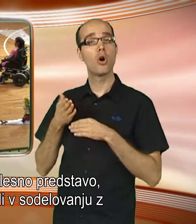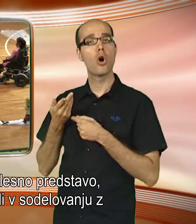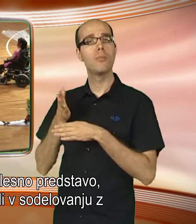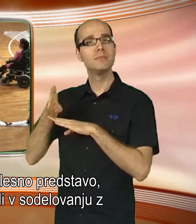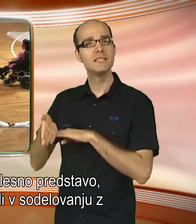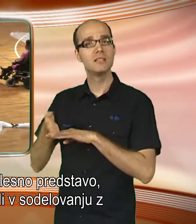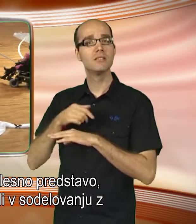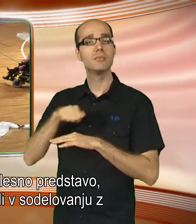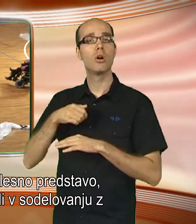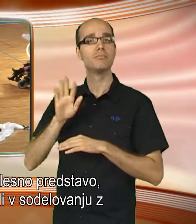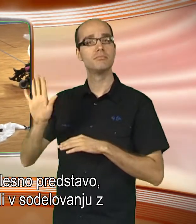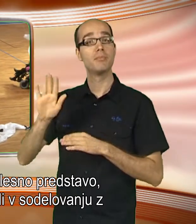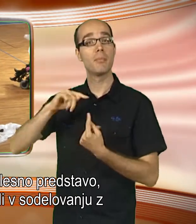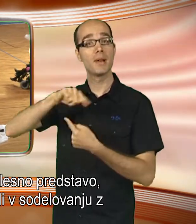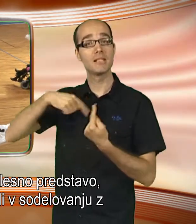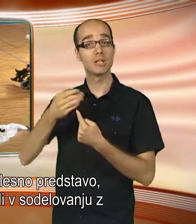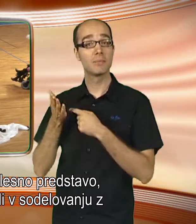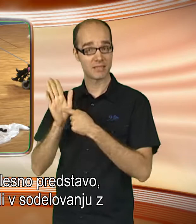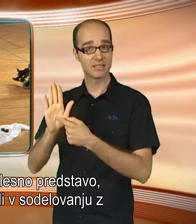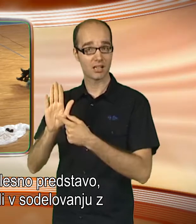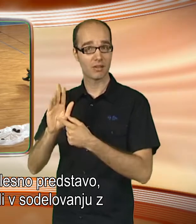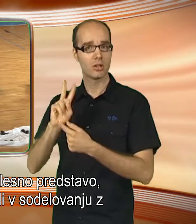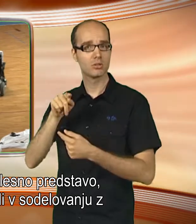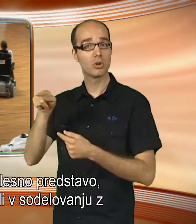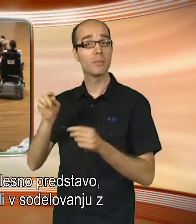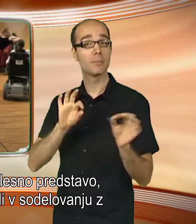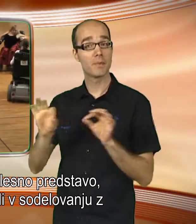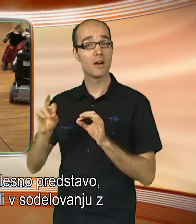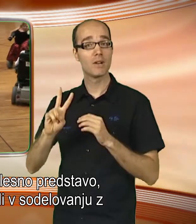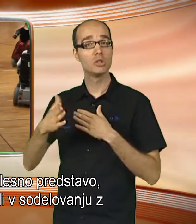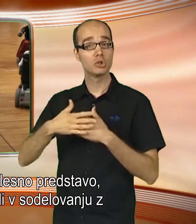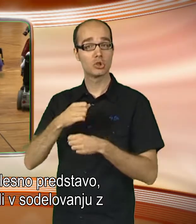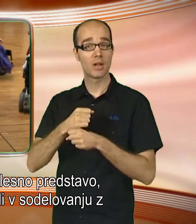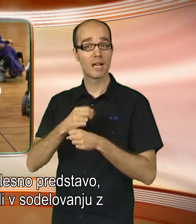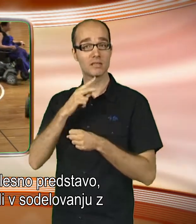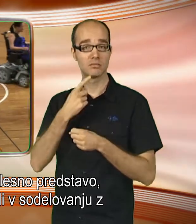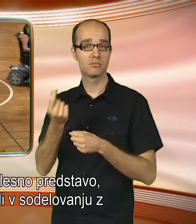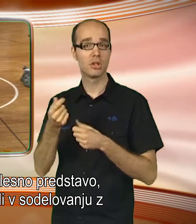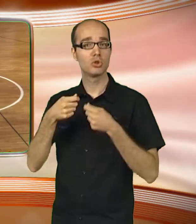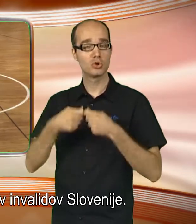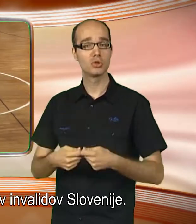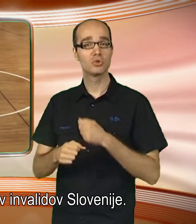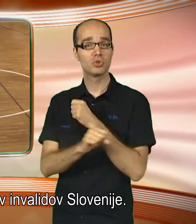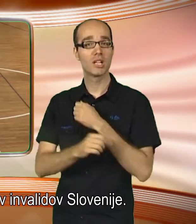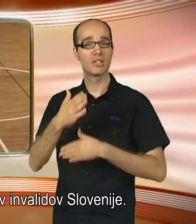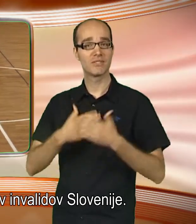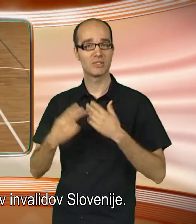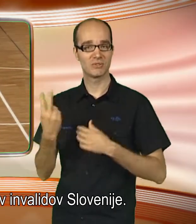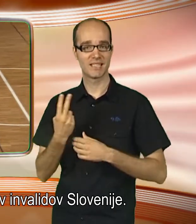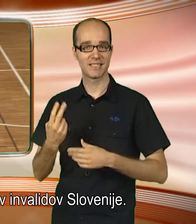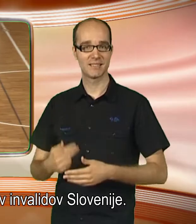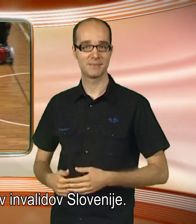Obiskali smo plesno predstavo, ki so jo pripravili v sodelovanju z Društvom študentov invalidov Slovenije.